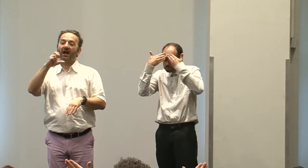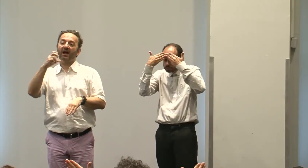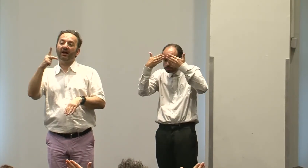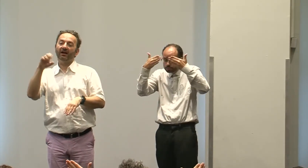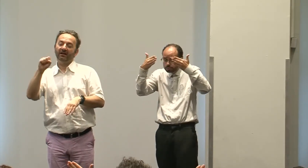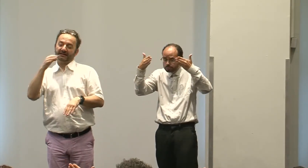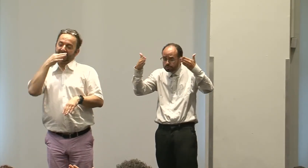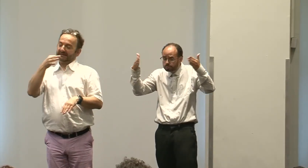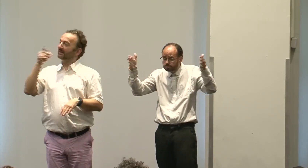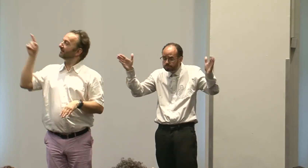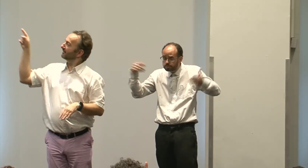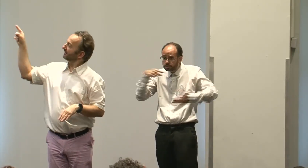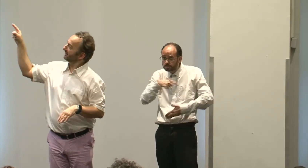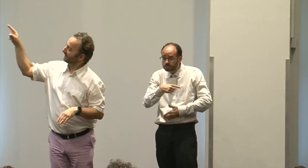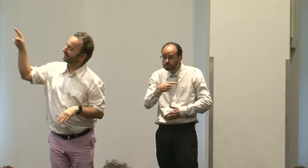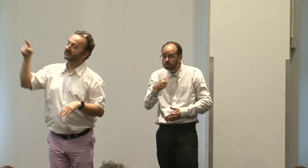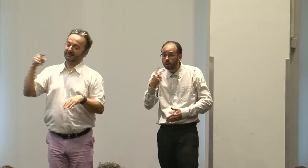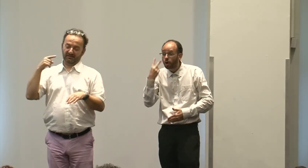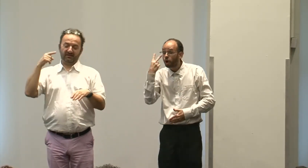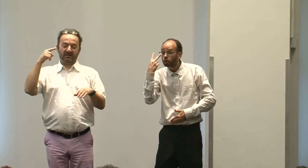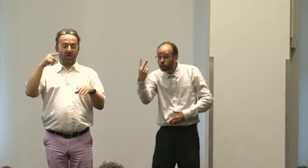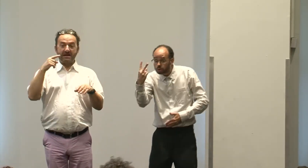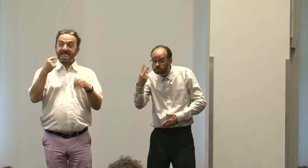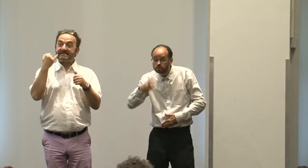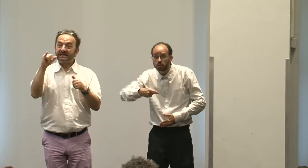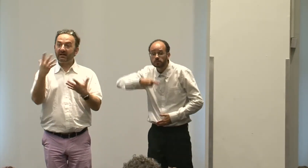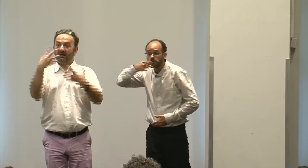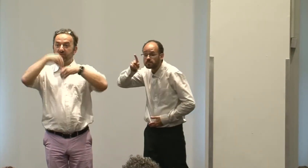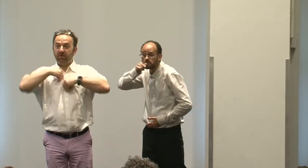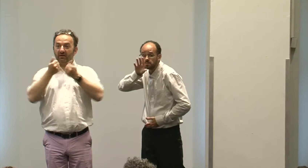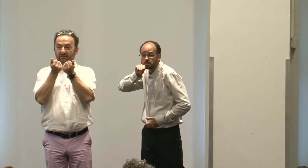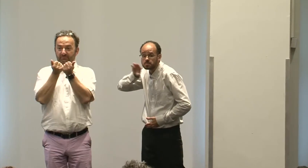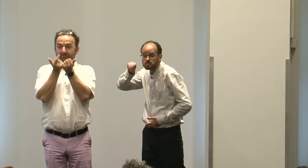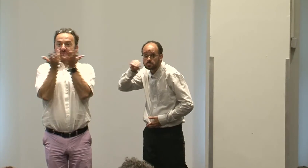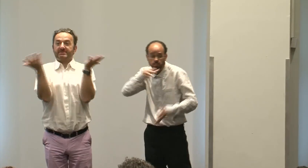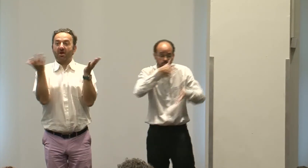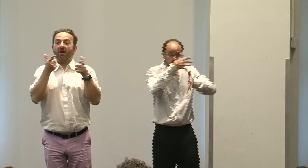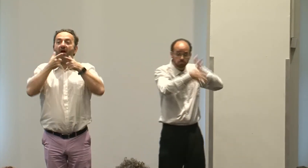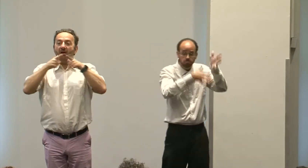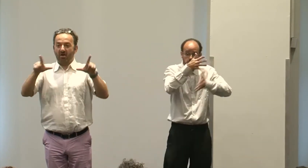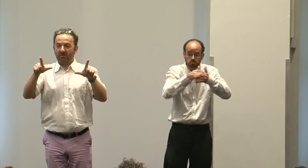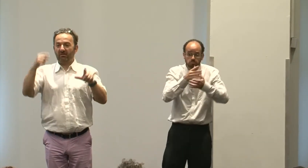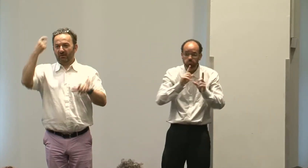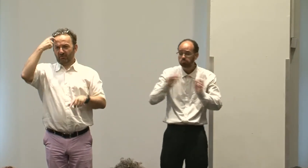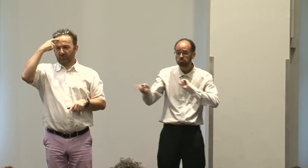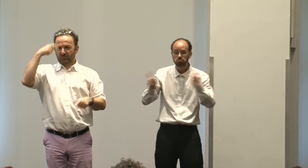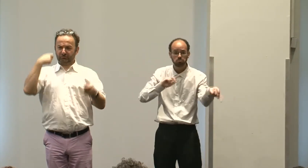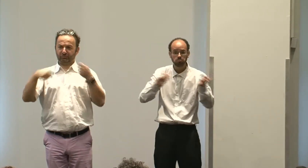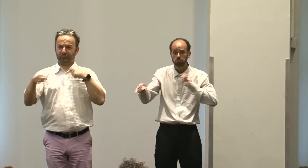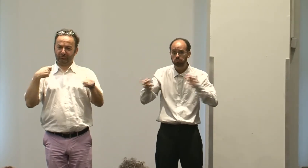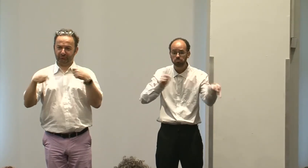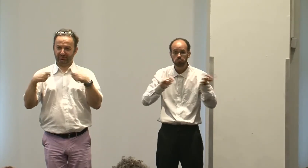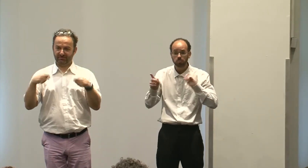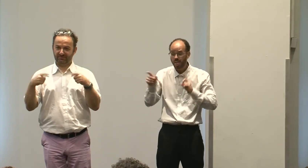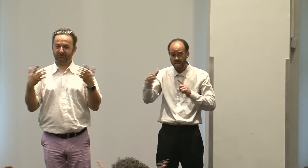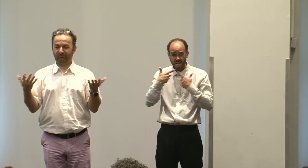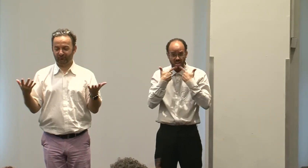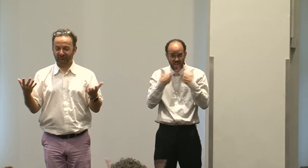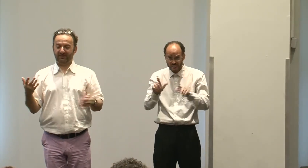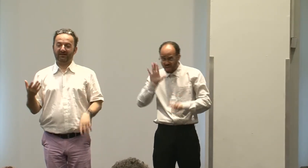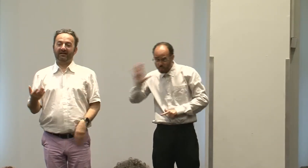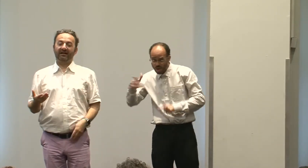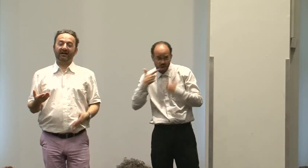Então, essa bebê, desse exemplo eu dei, ela já oraliza